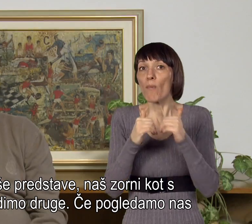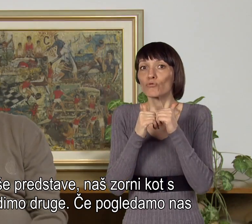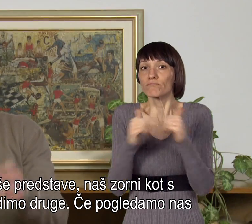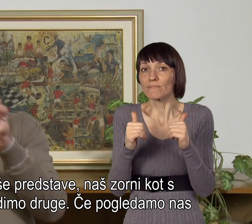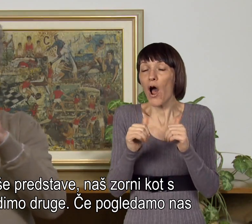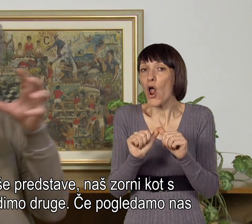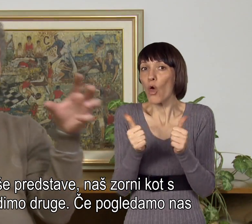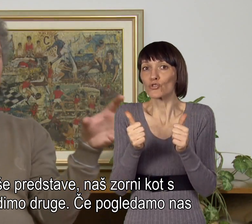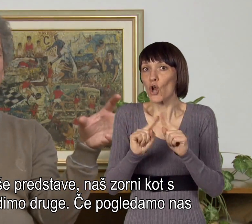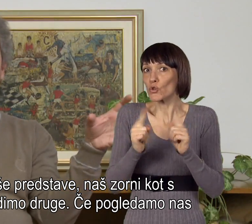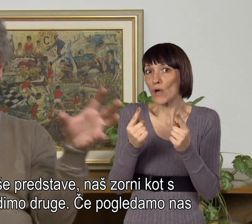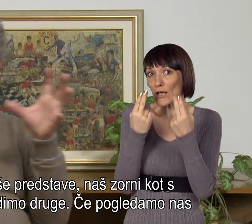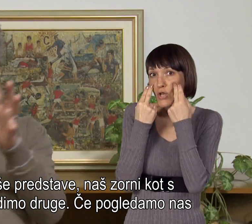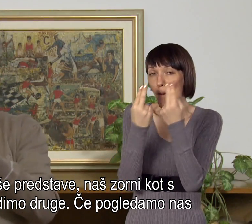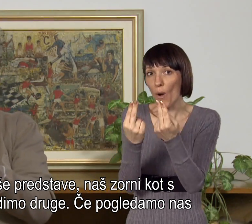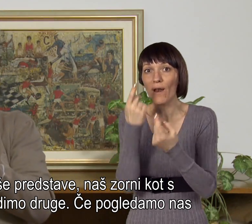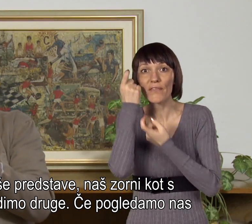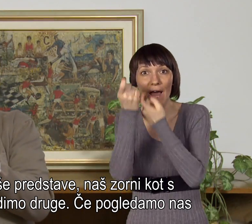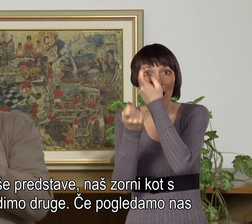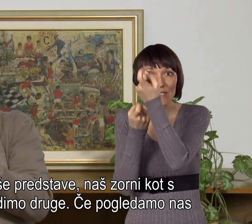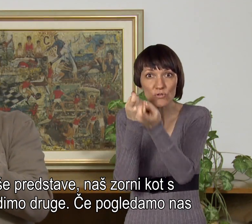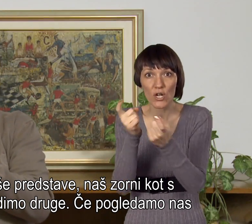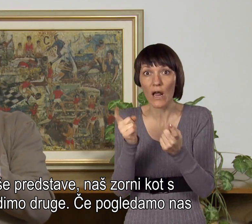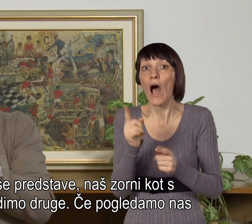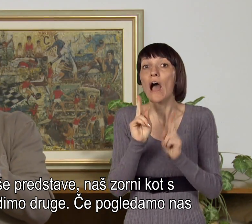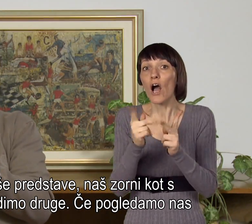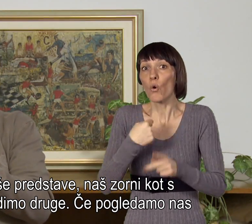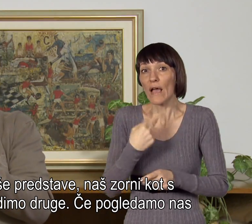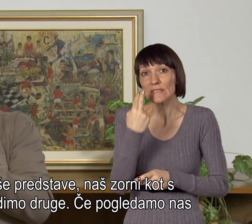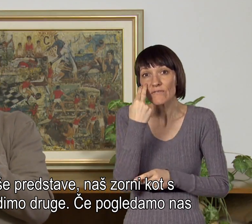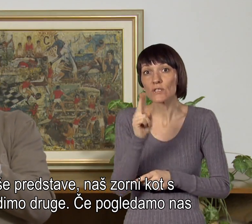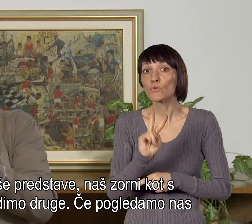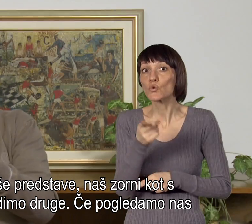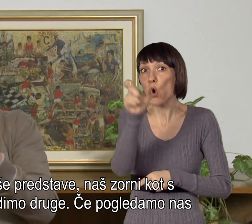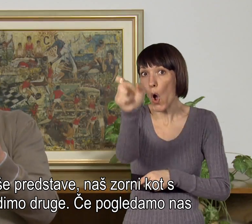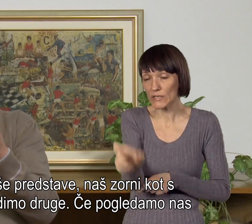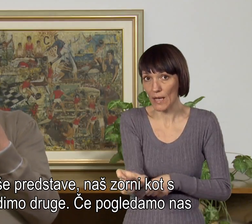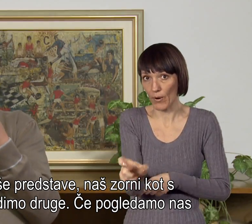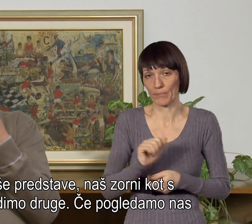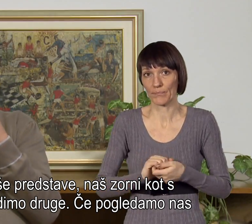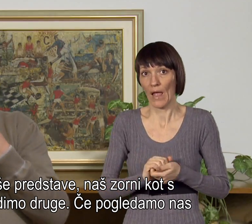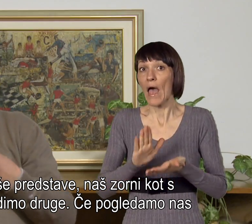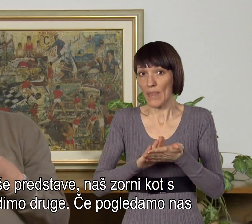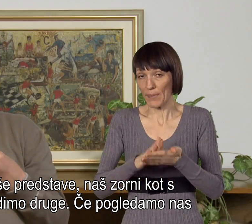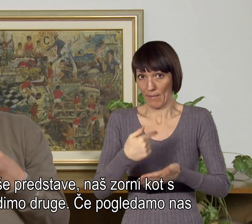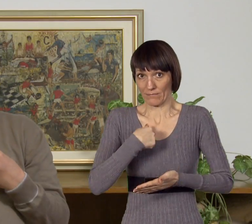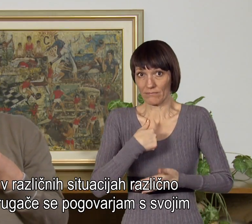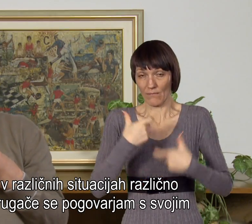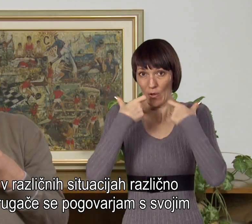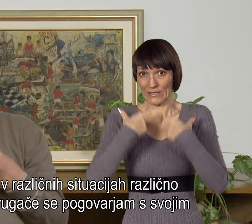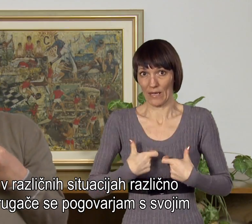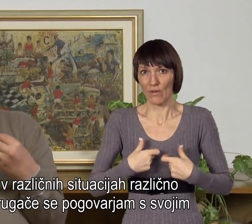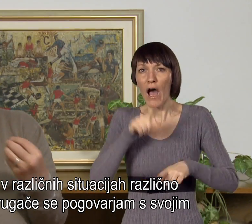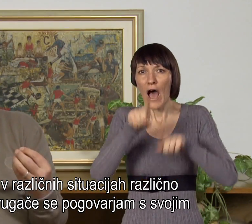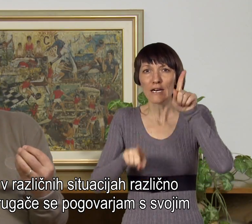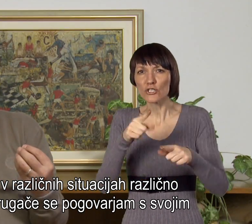predstave, naš zorni kot, iz katerega nekoga vidimo. Zdaj, če pogledamo že nase,